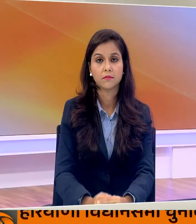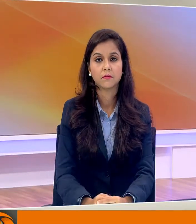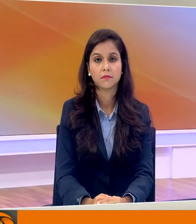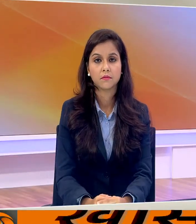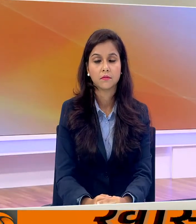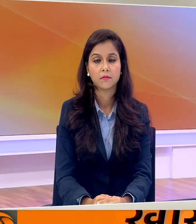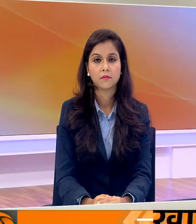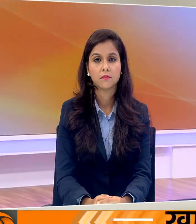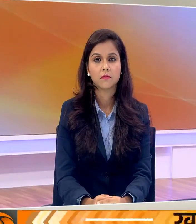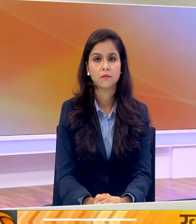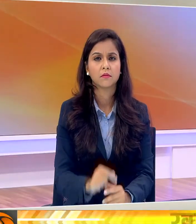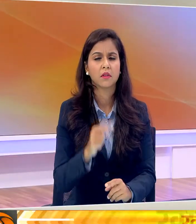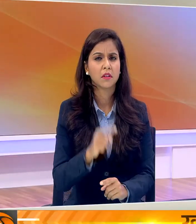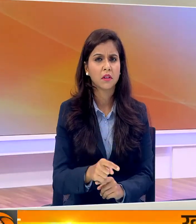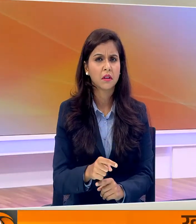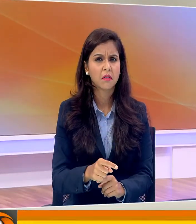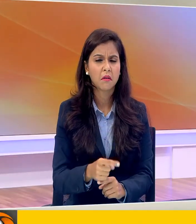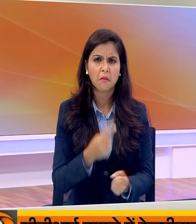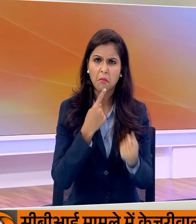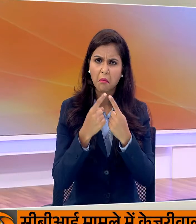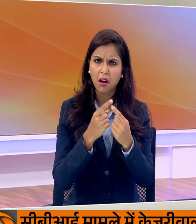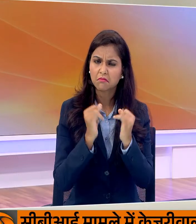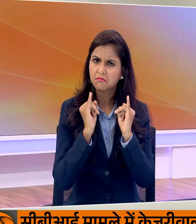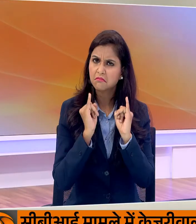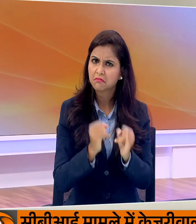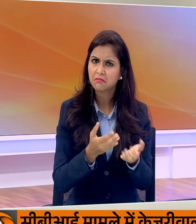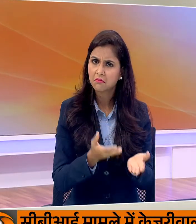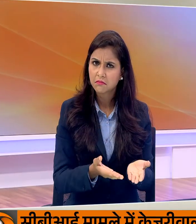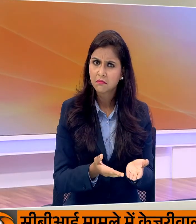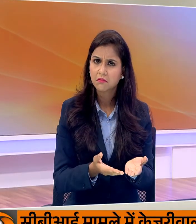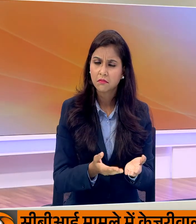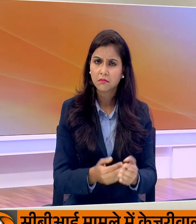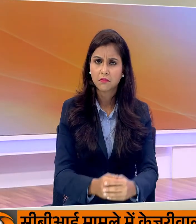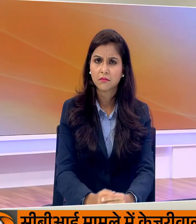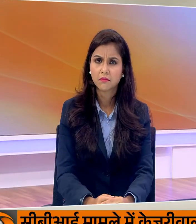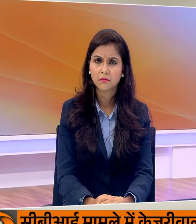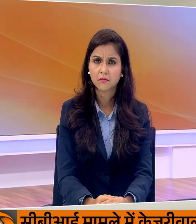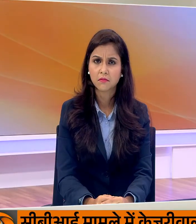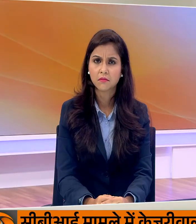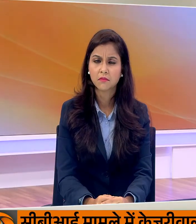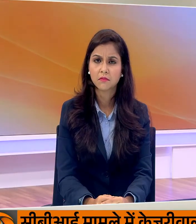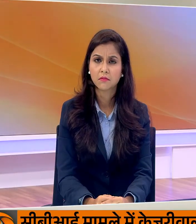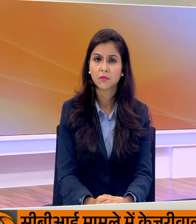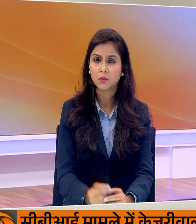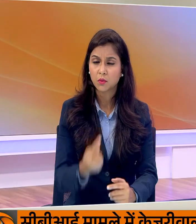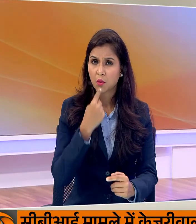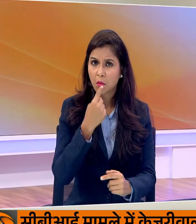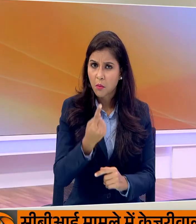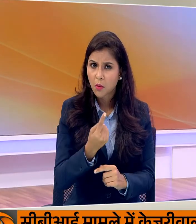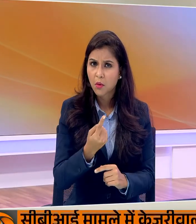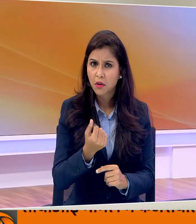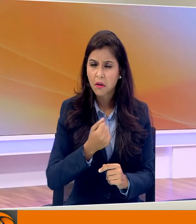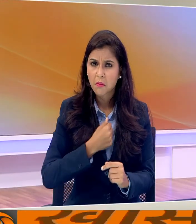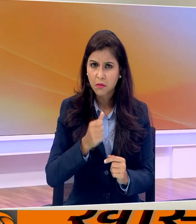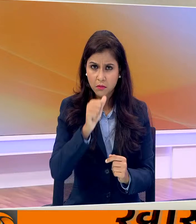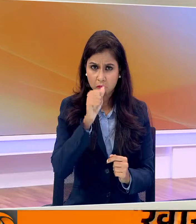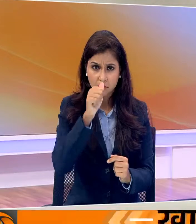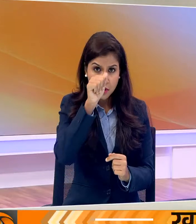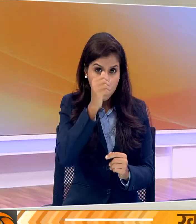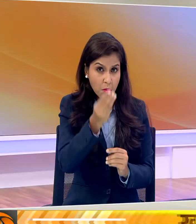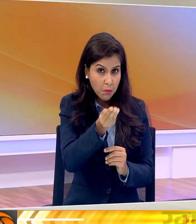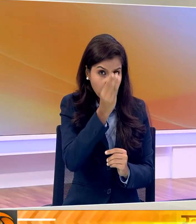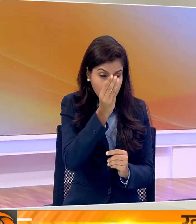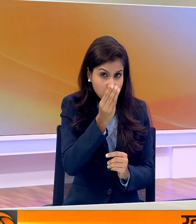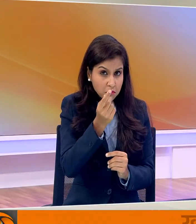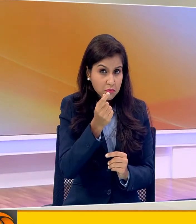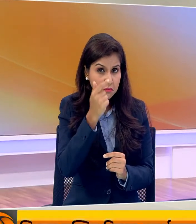एक बेबुनियाद बात जो महिला कहे कि भारत पे हमारे मुस्लिम भाई बहन सुरक्षित